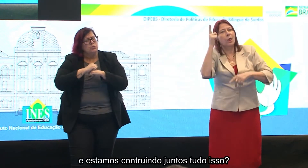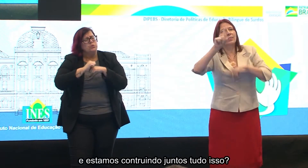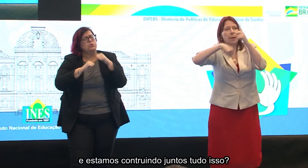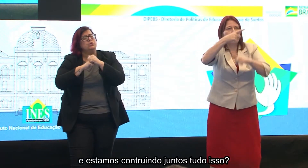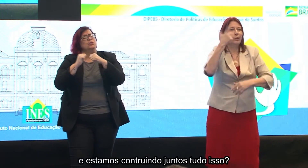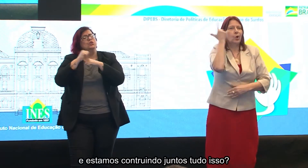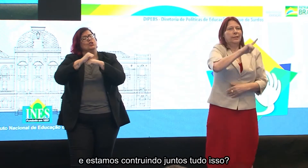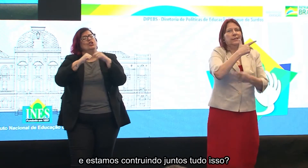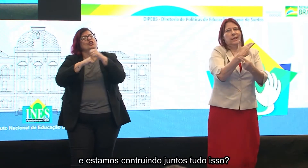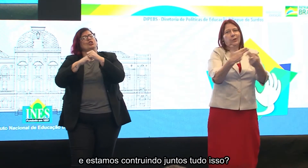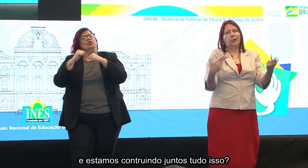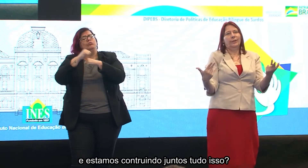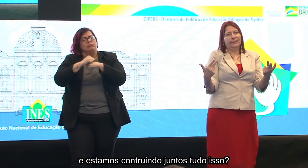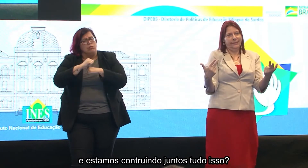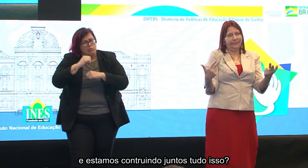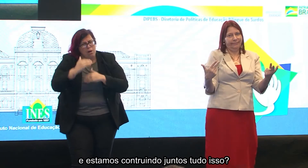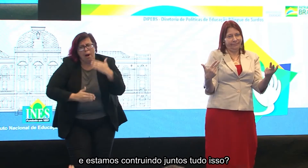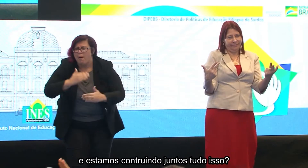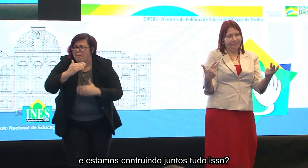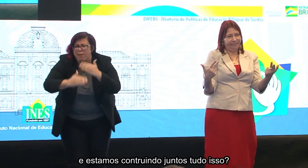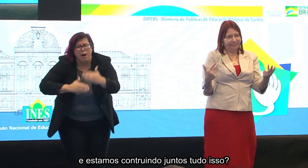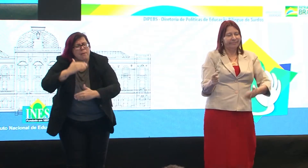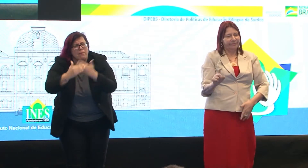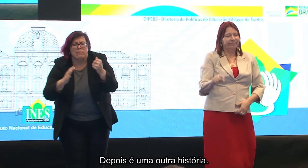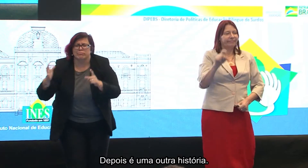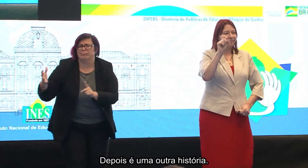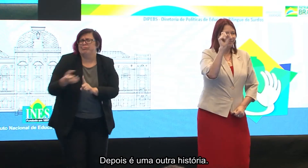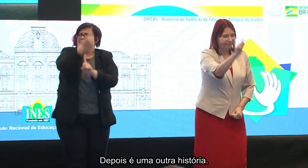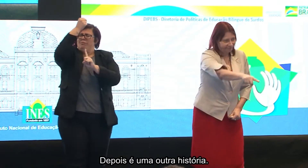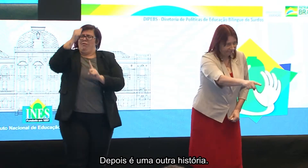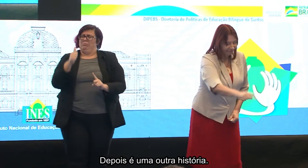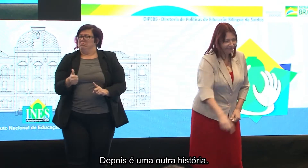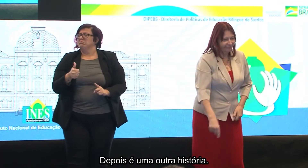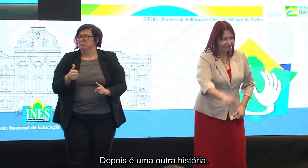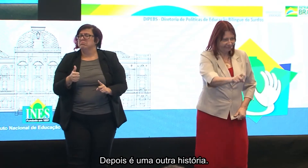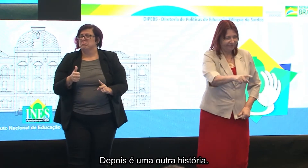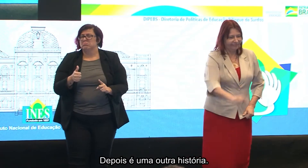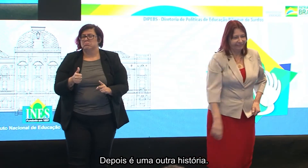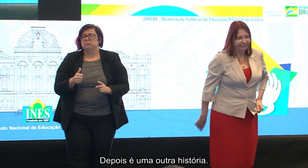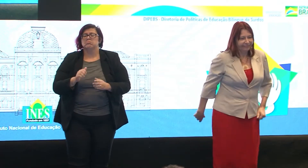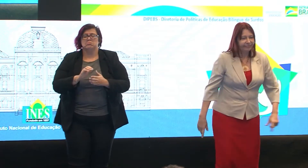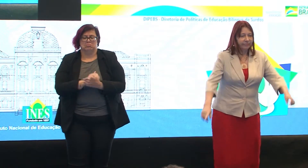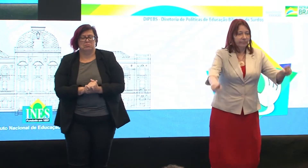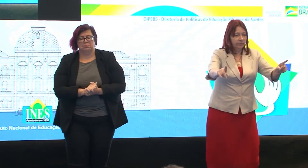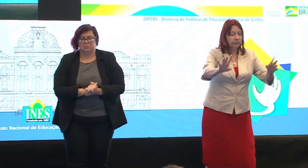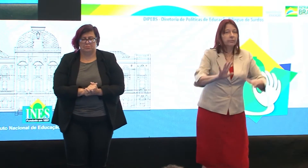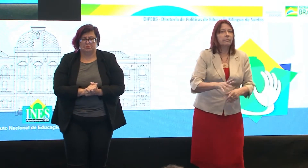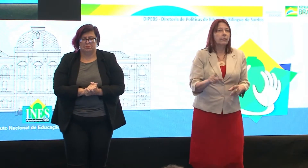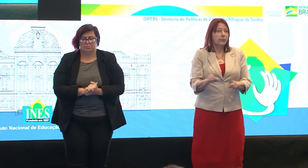estamos construindo juntos tudo isso? Depois é uma outra história.